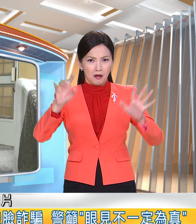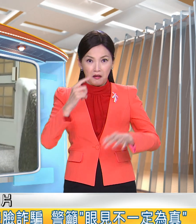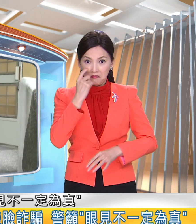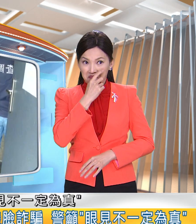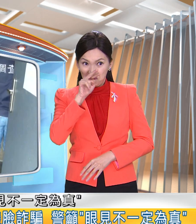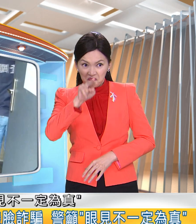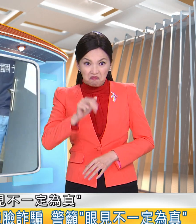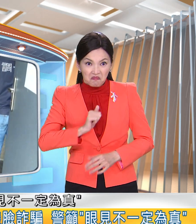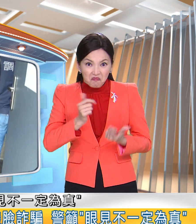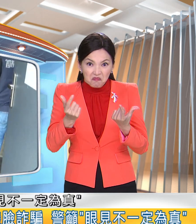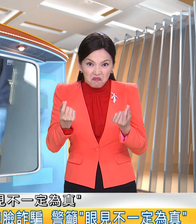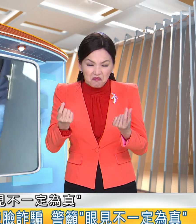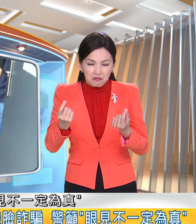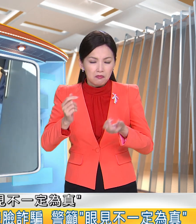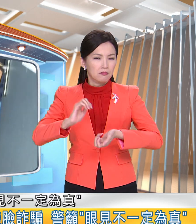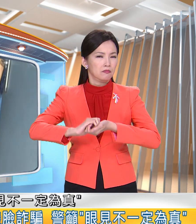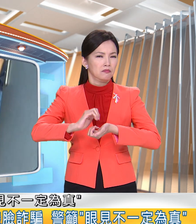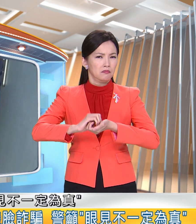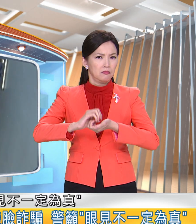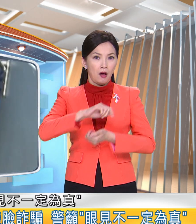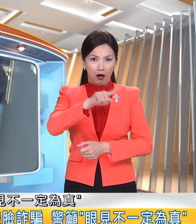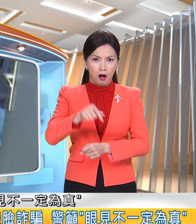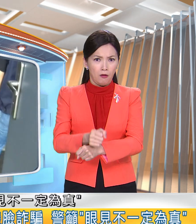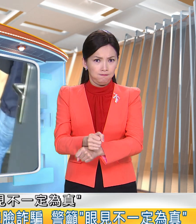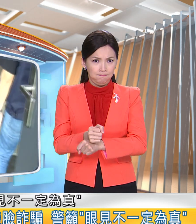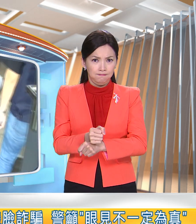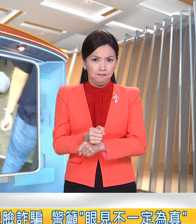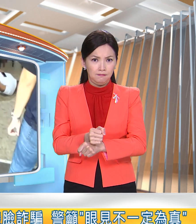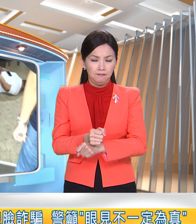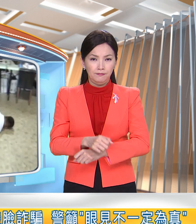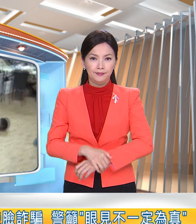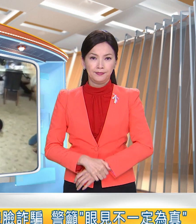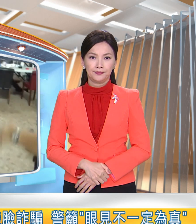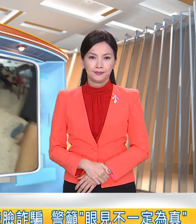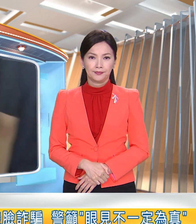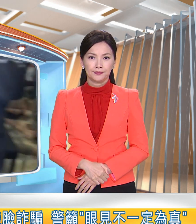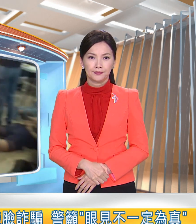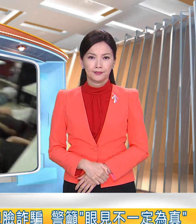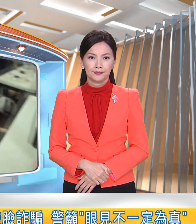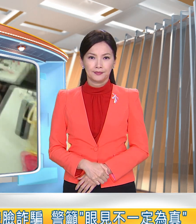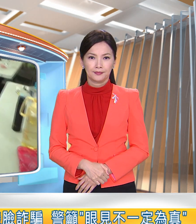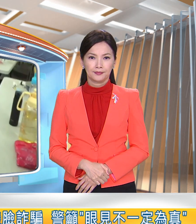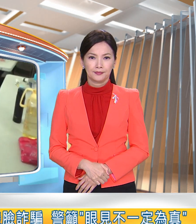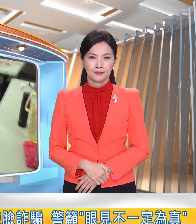片提醒国人，眼见不一定为真，要提高警觉。